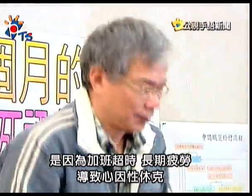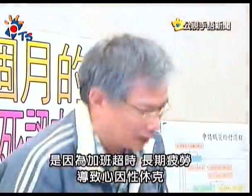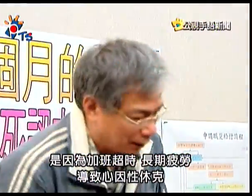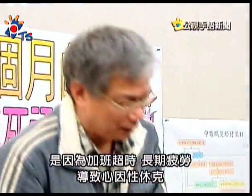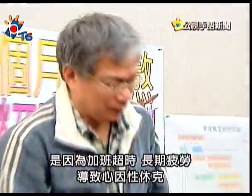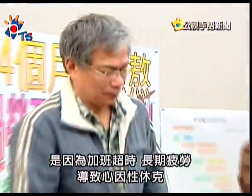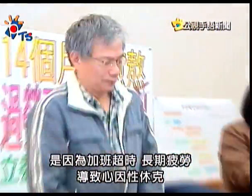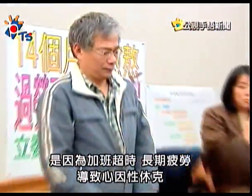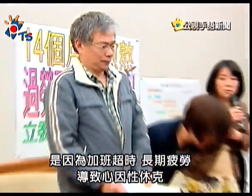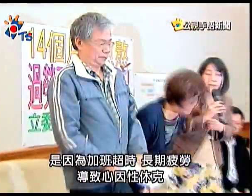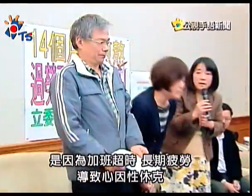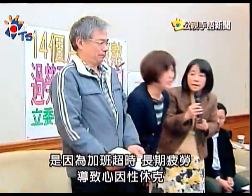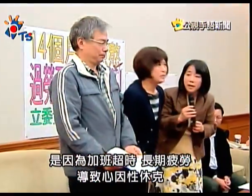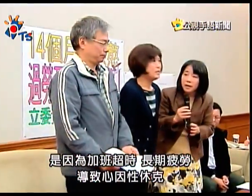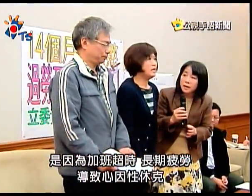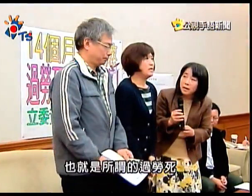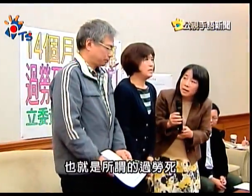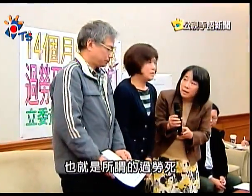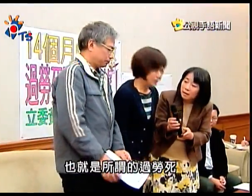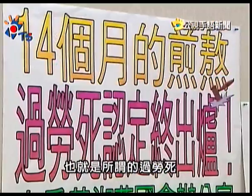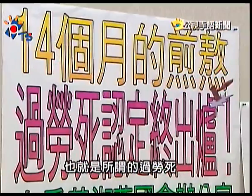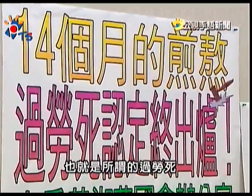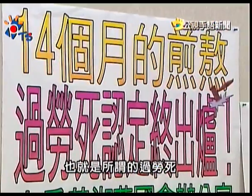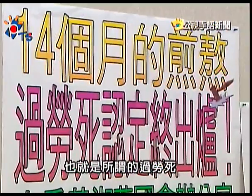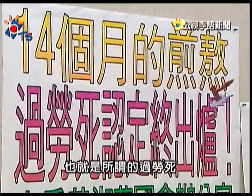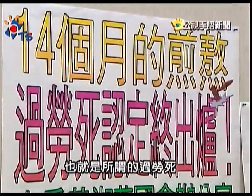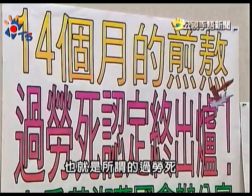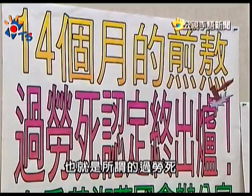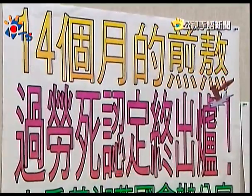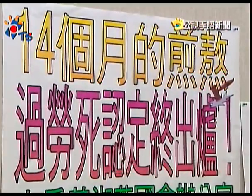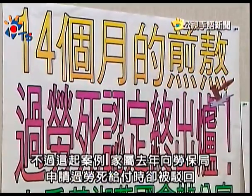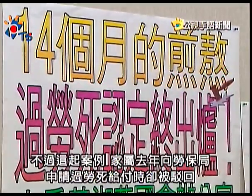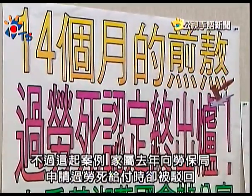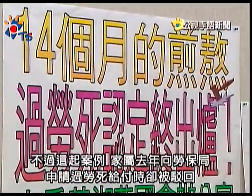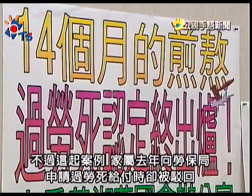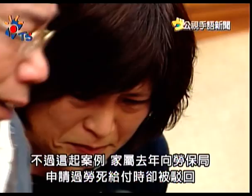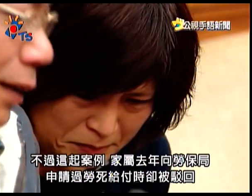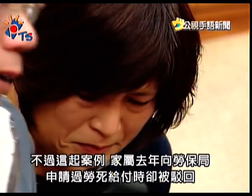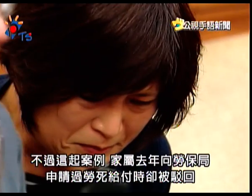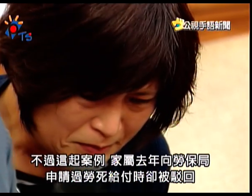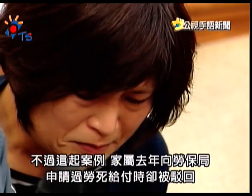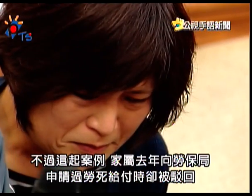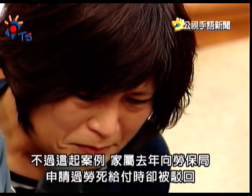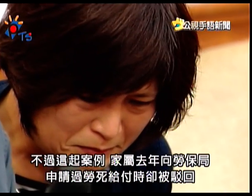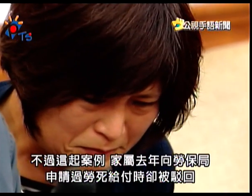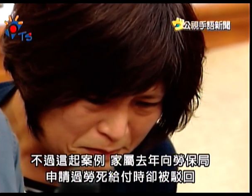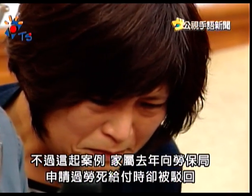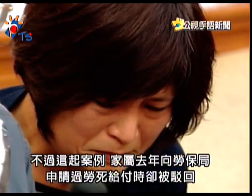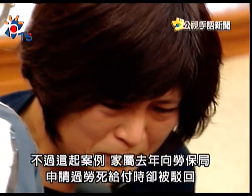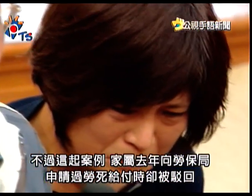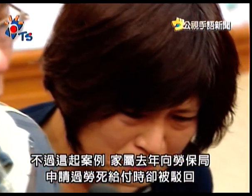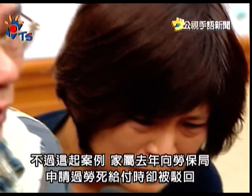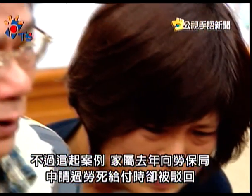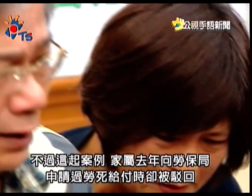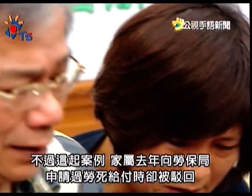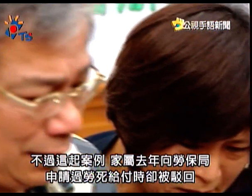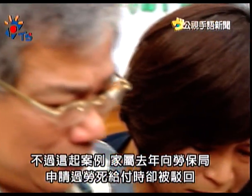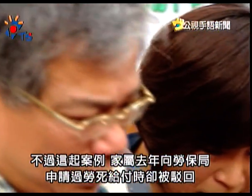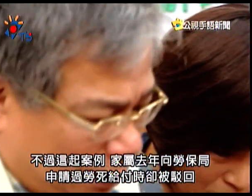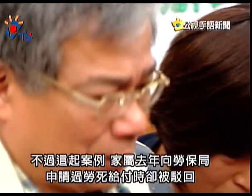劳导致心因性休克，也就是所谓的过劳死。过这起案例，家属去年向劳保局申请过劳死给付时却被驳回，